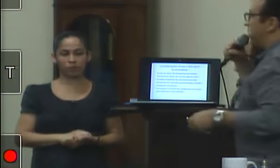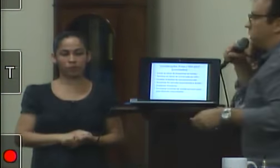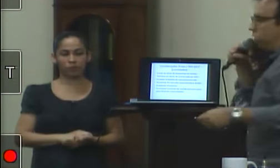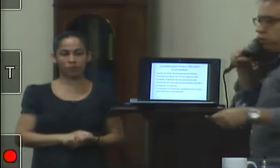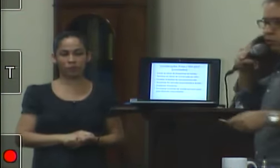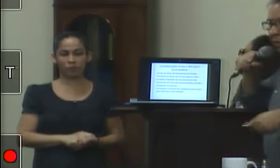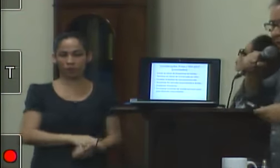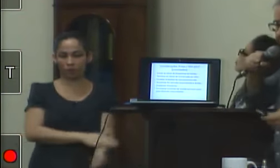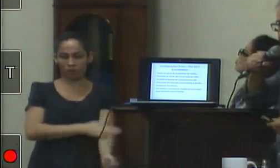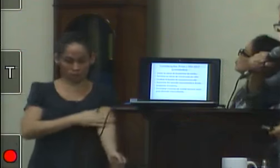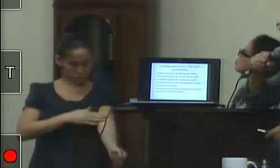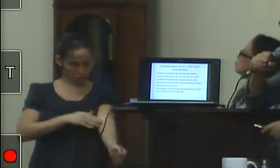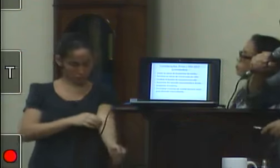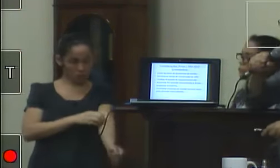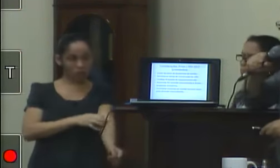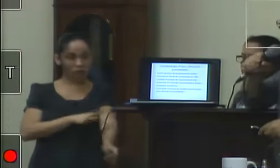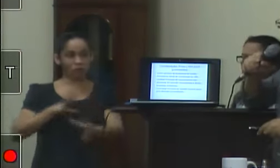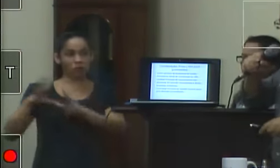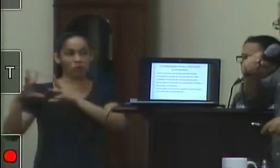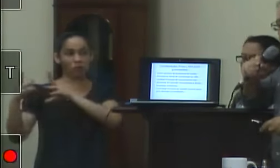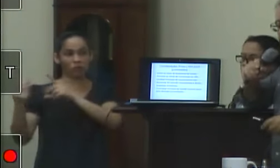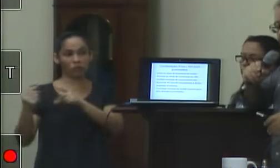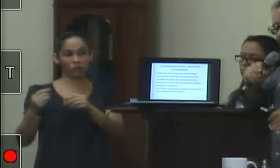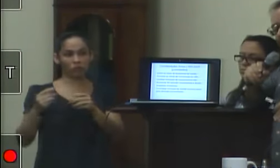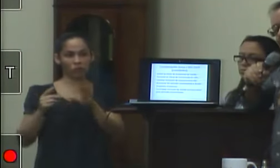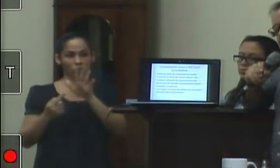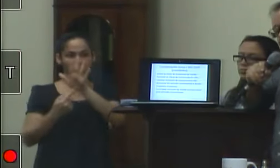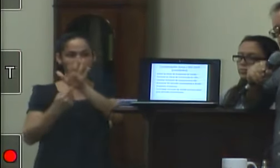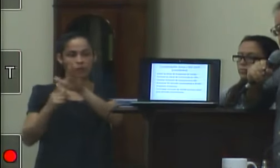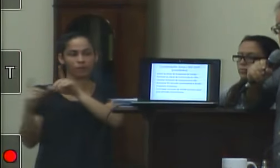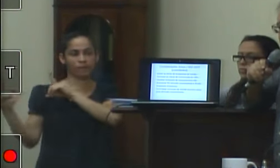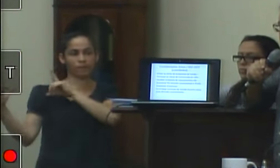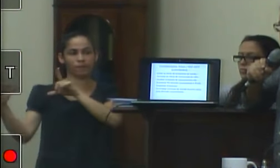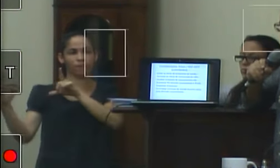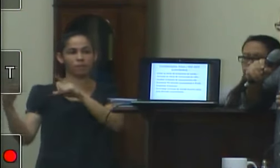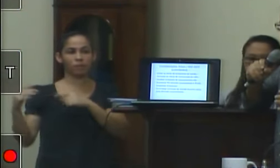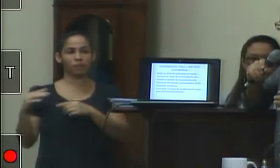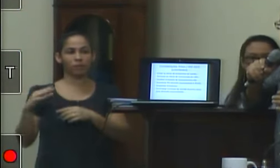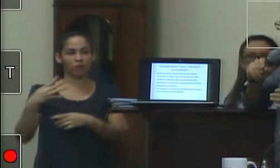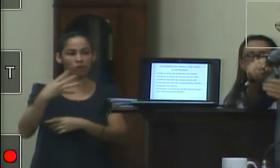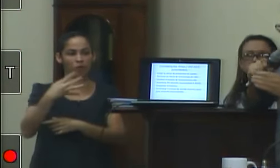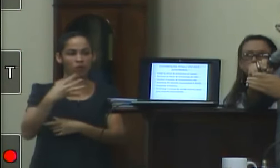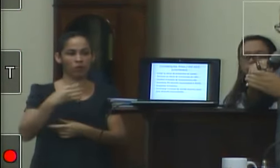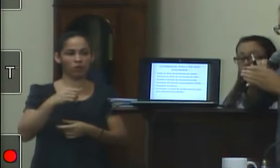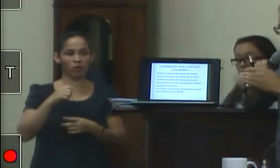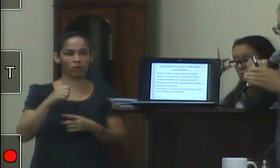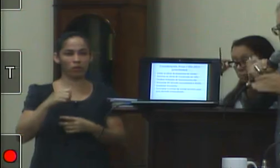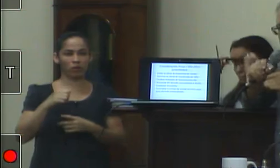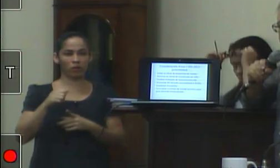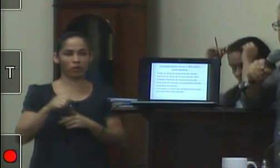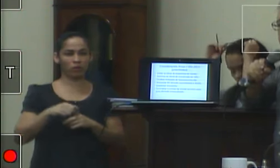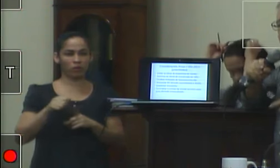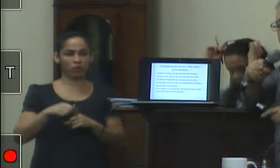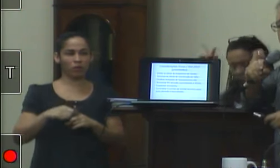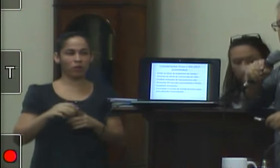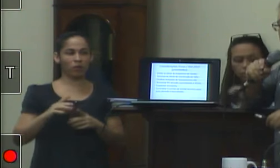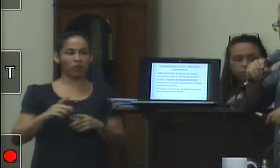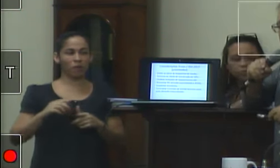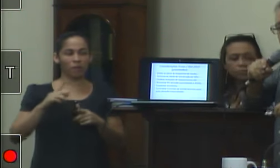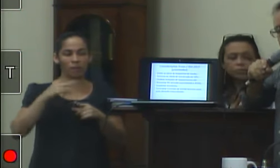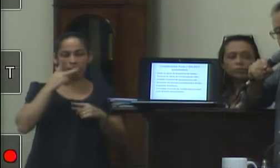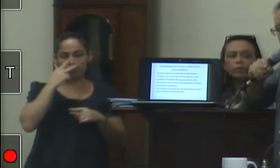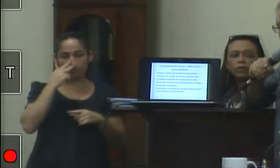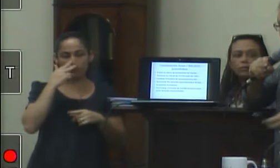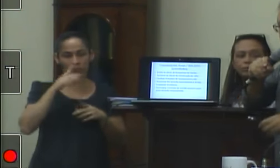Então, assim, gente, de uma maneira geral, né, esse quadrimestre, em termos de produtividade, né,